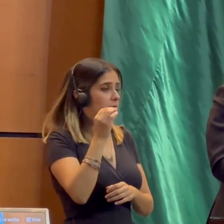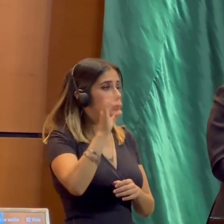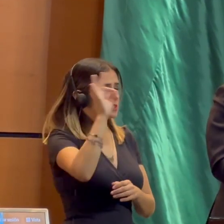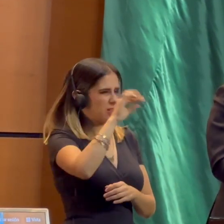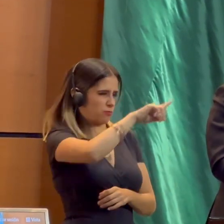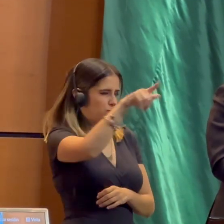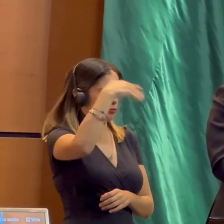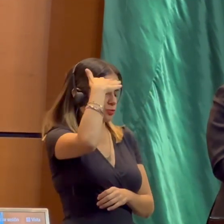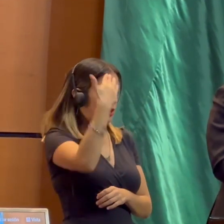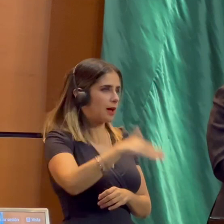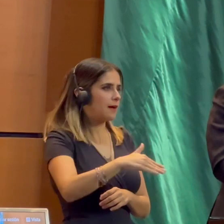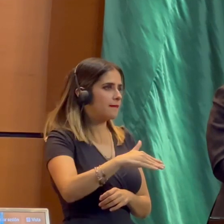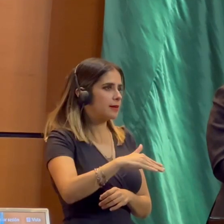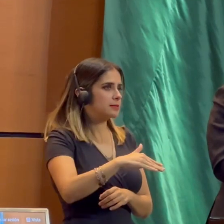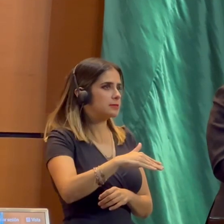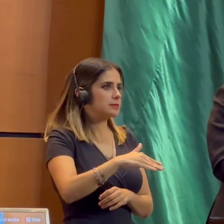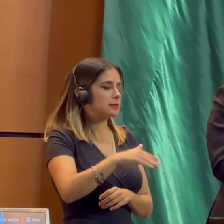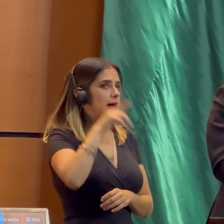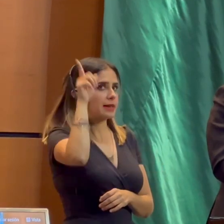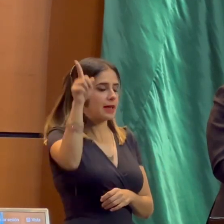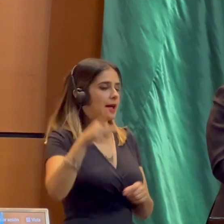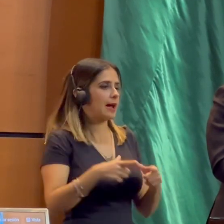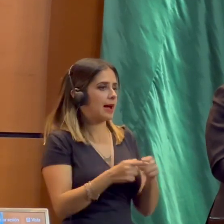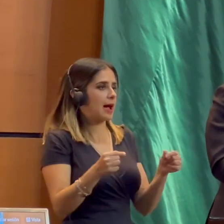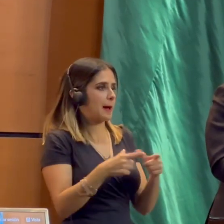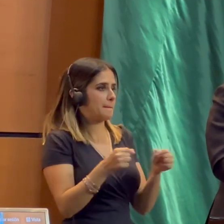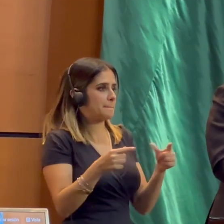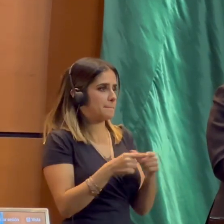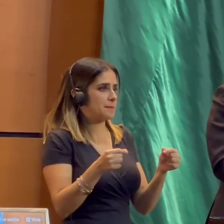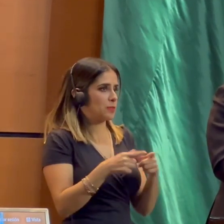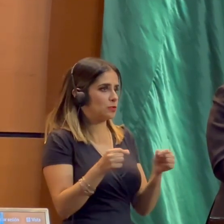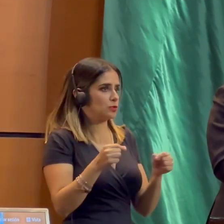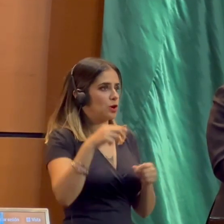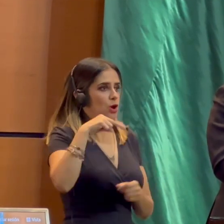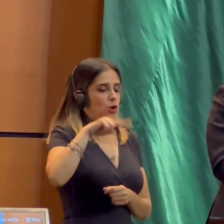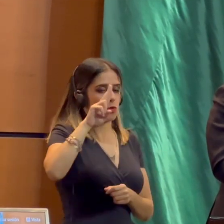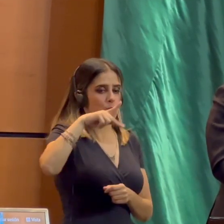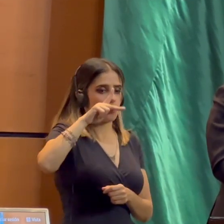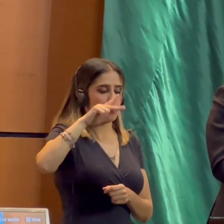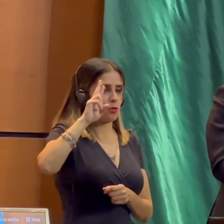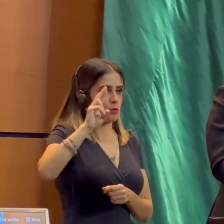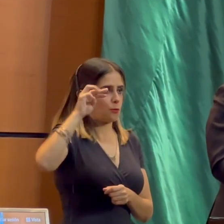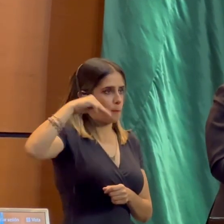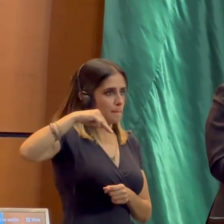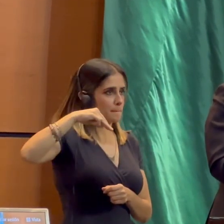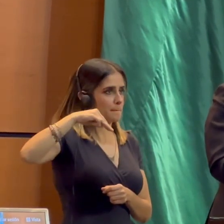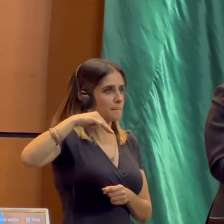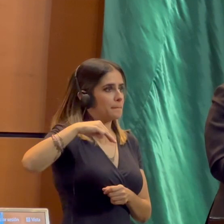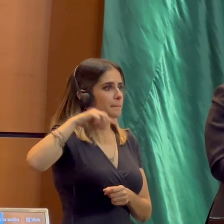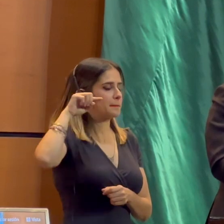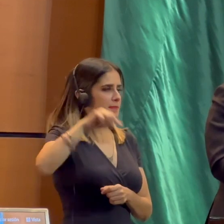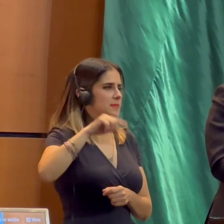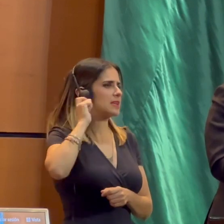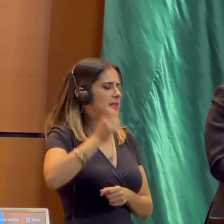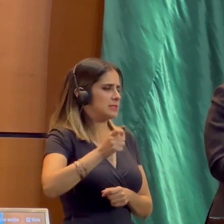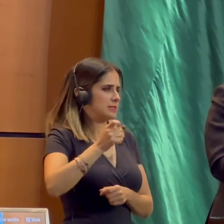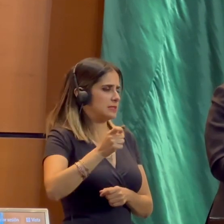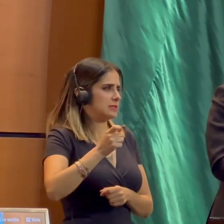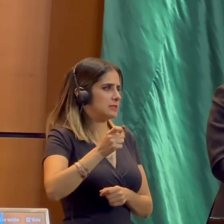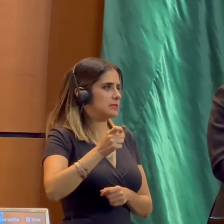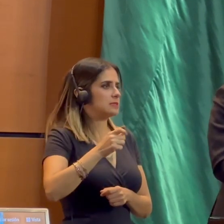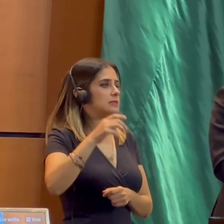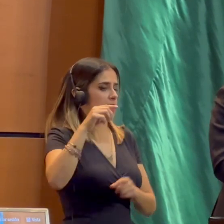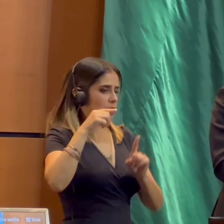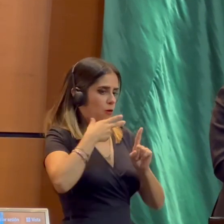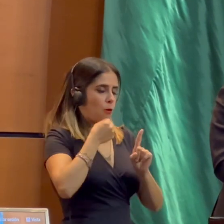の日航ジャンボ機 UFO 遭遇事件の報道で結果として木星